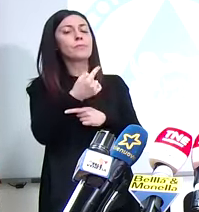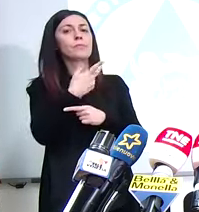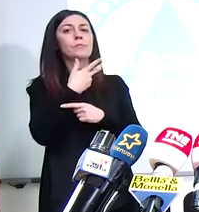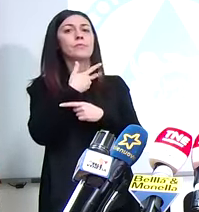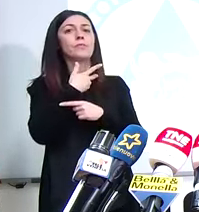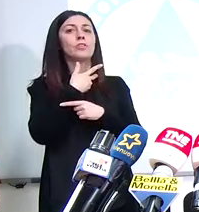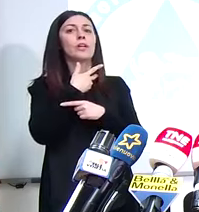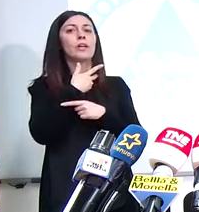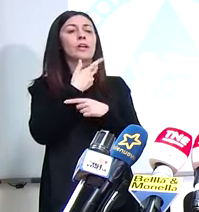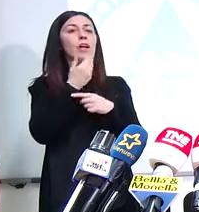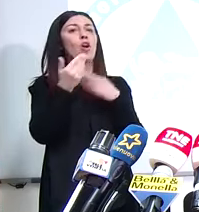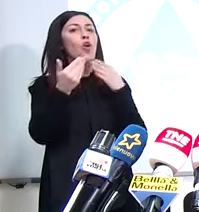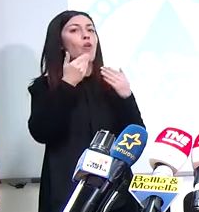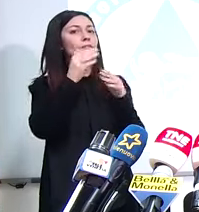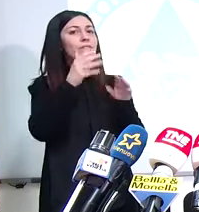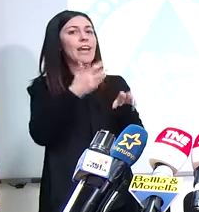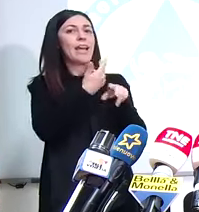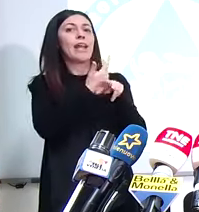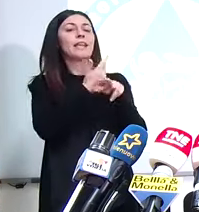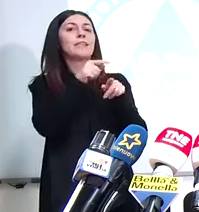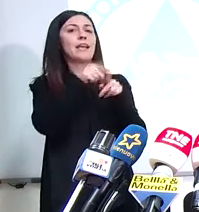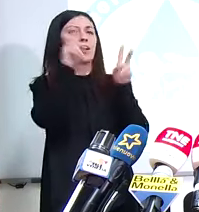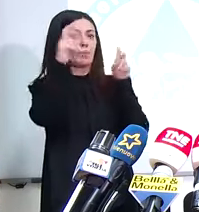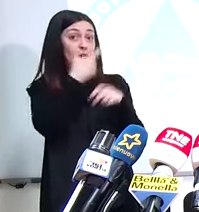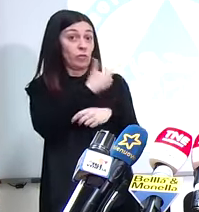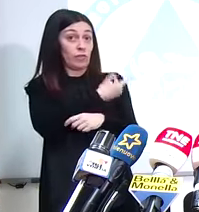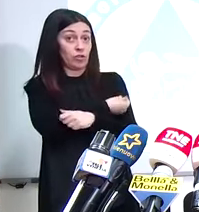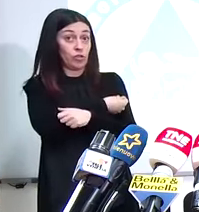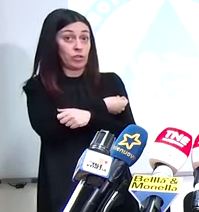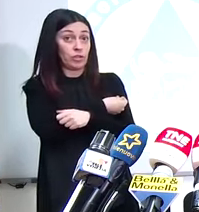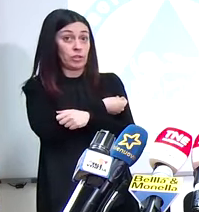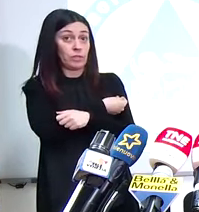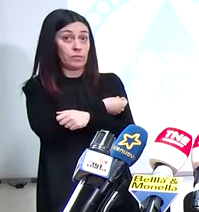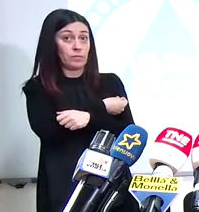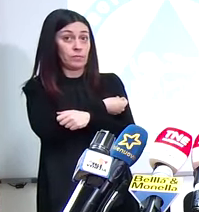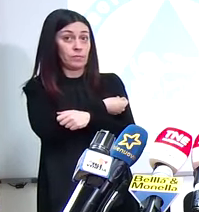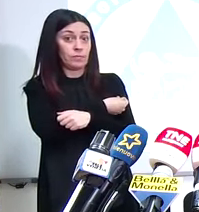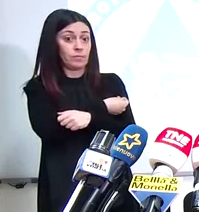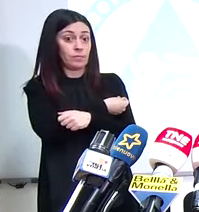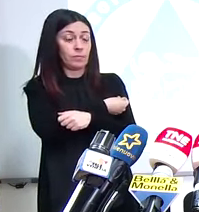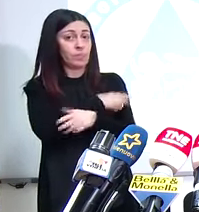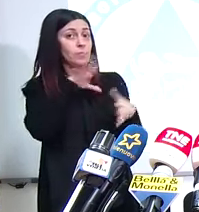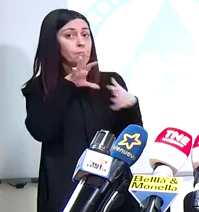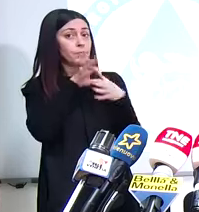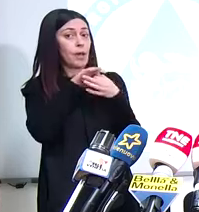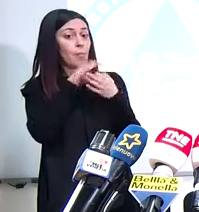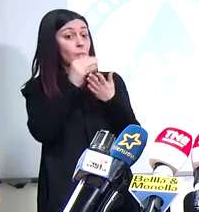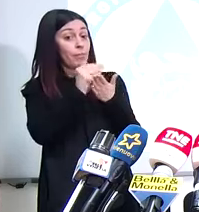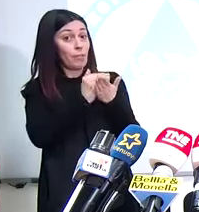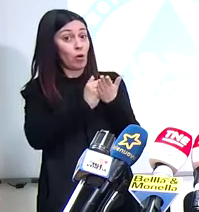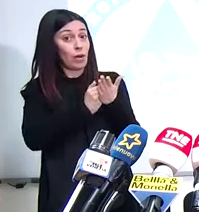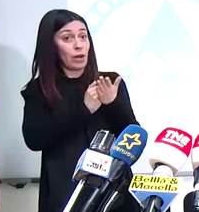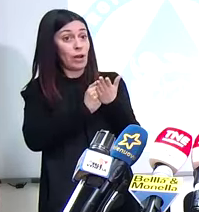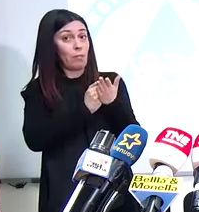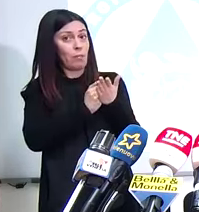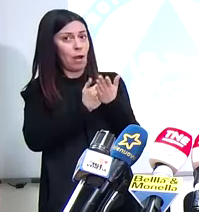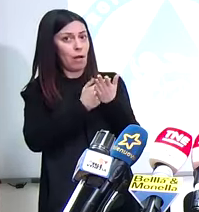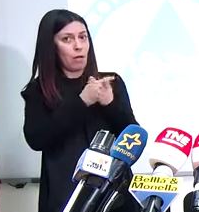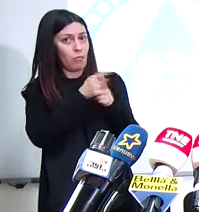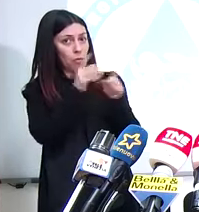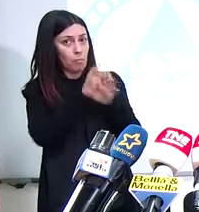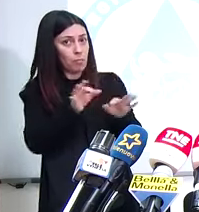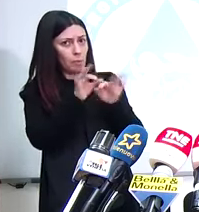vaccini riguardano il piano che state mettendo appunto è il tema che lei